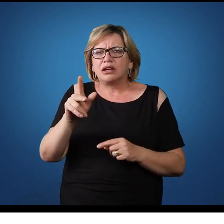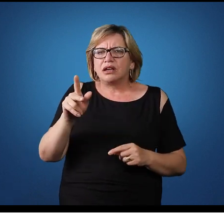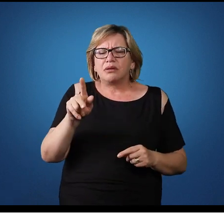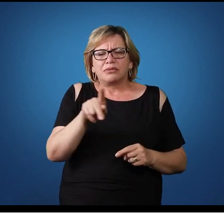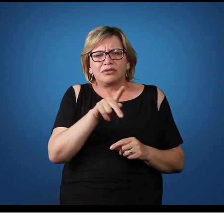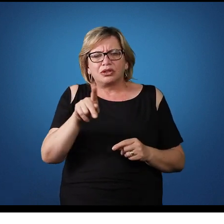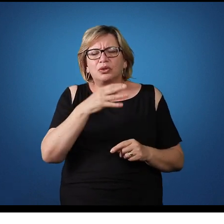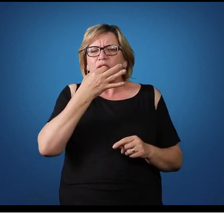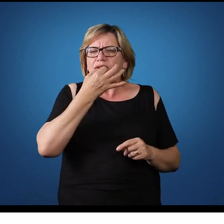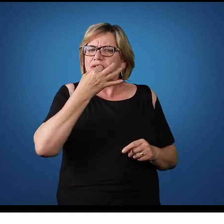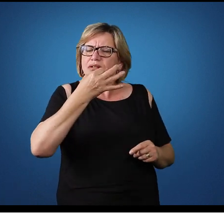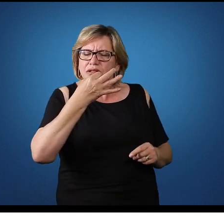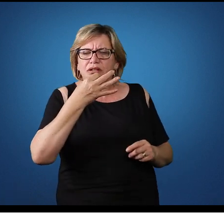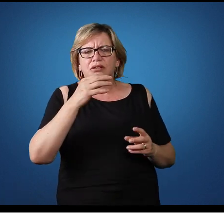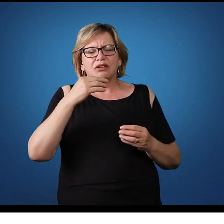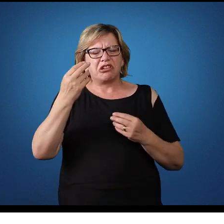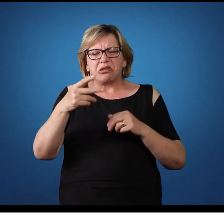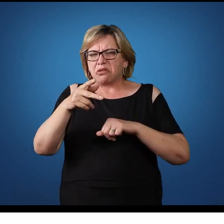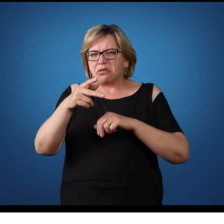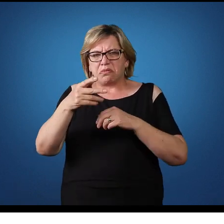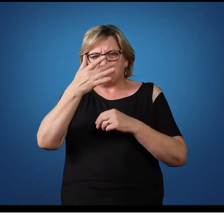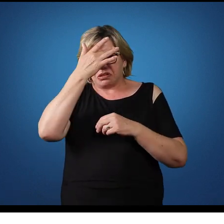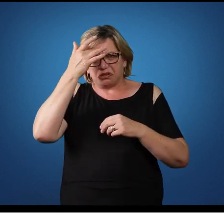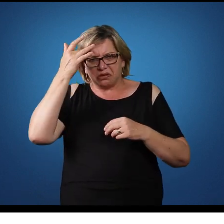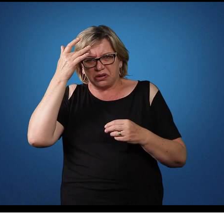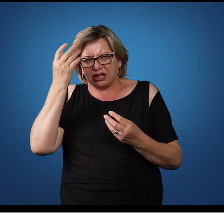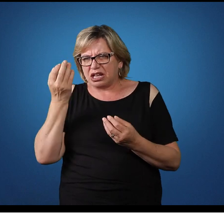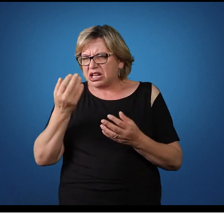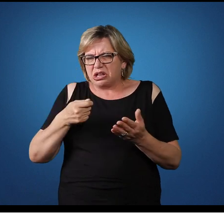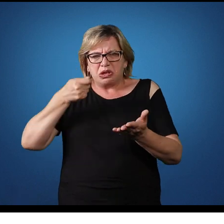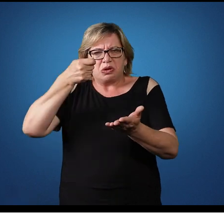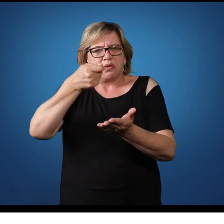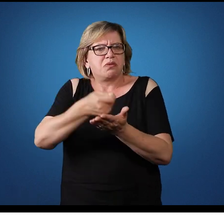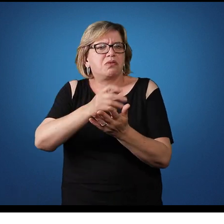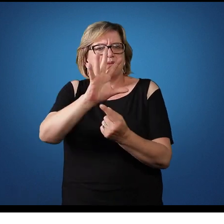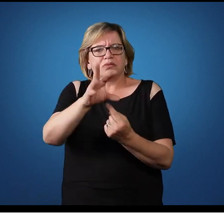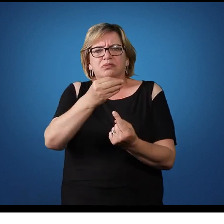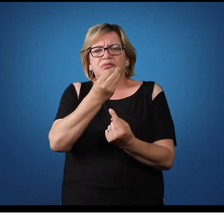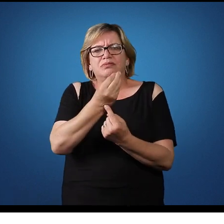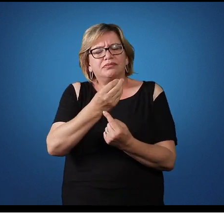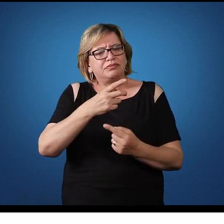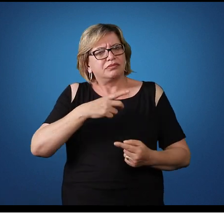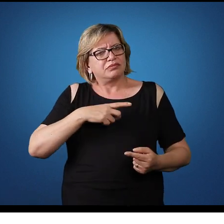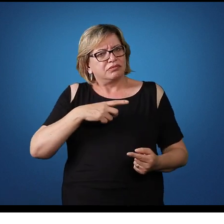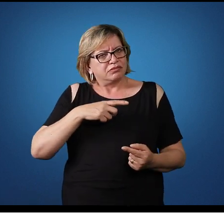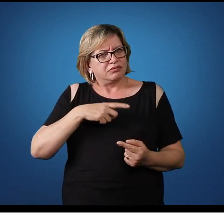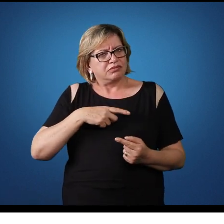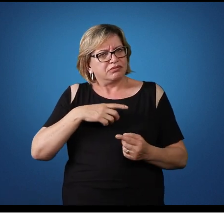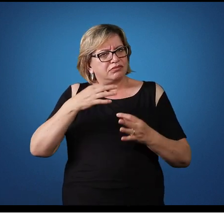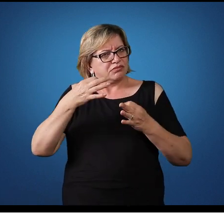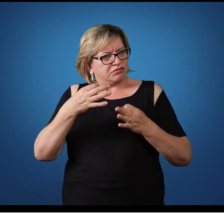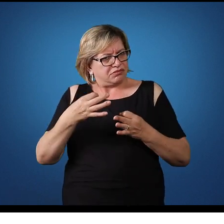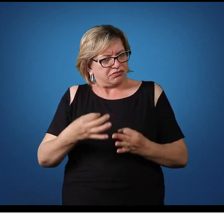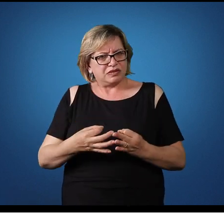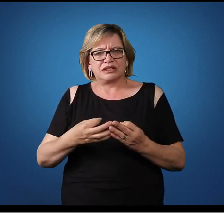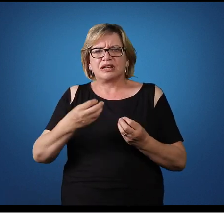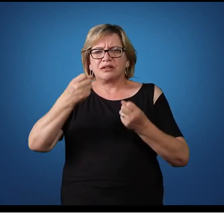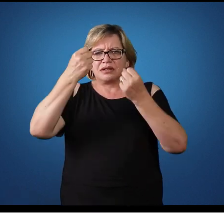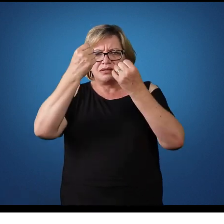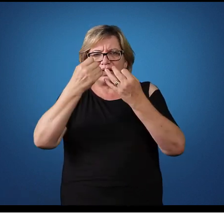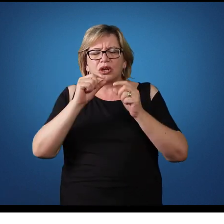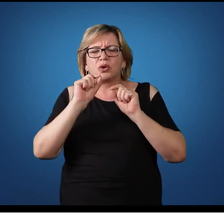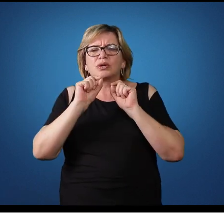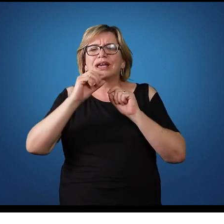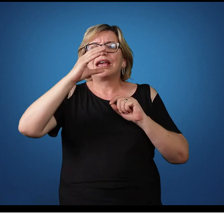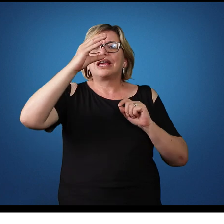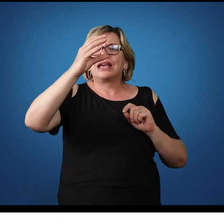professores, críticos, artistas, públicos, galerias, compradores, têm alguma razão para fazer isso? Tem algum